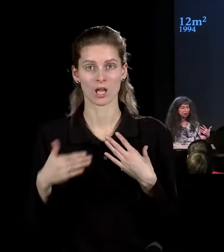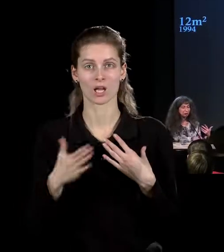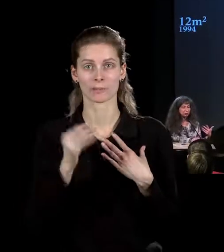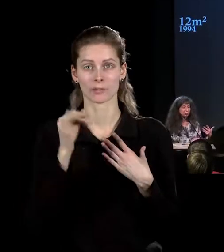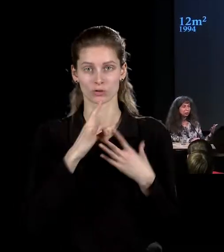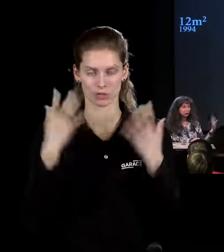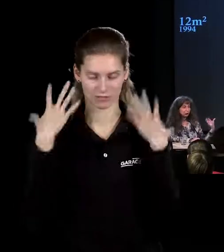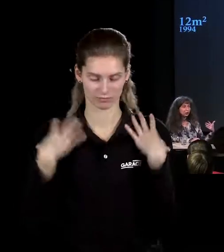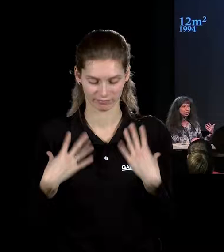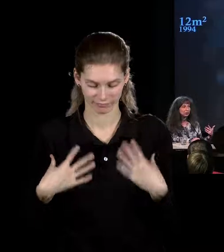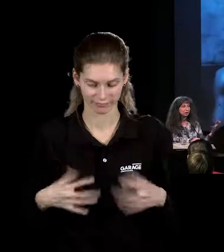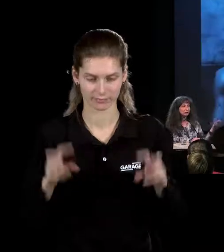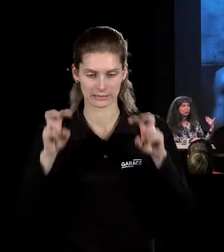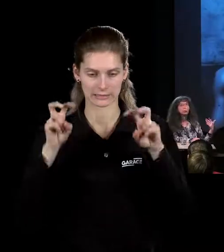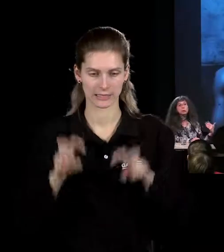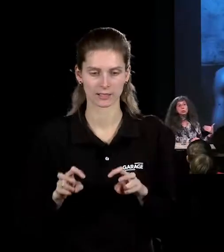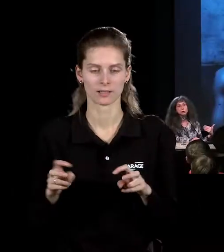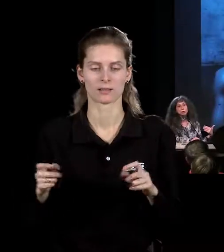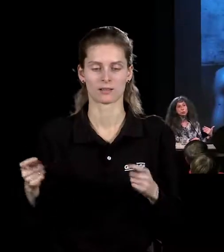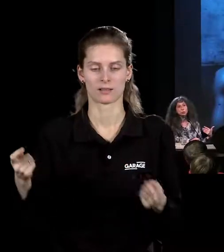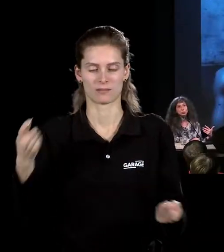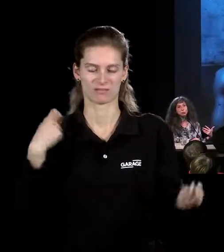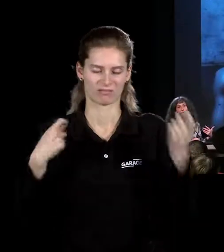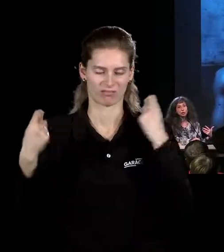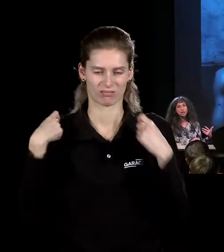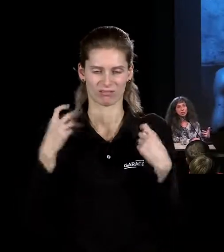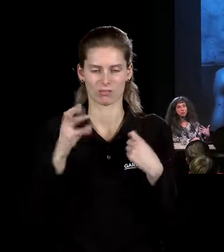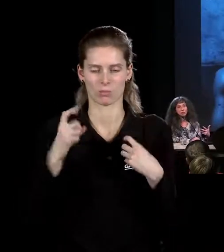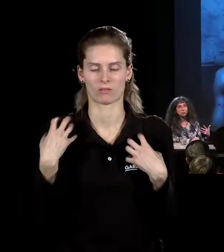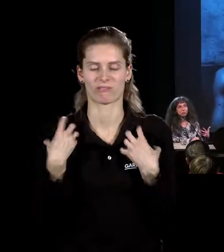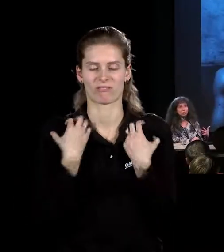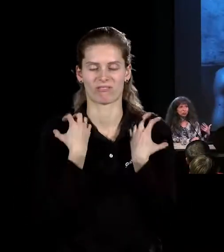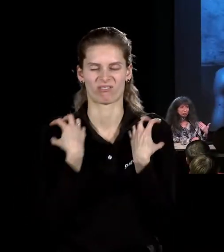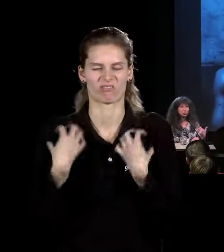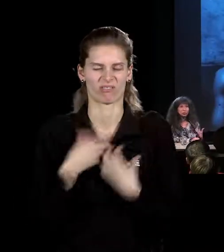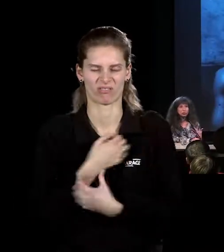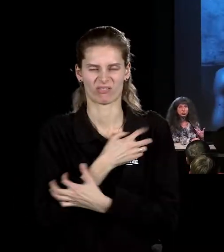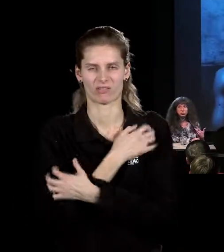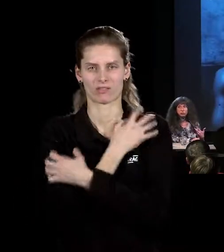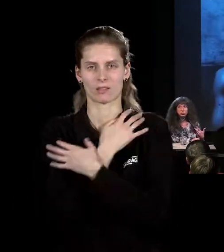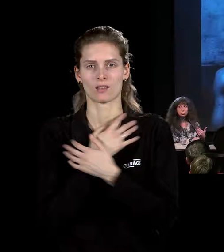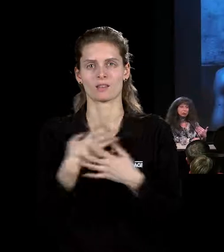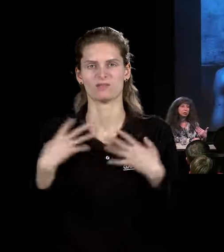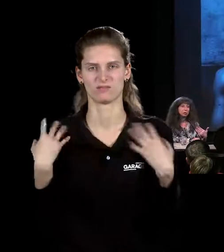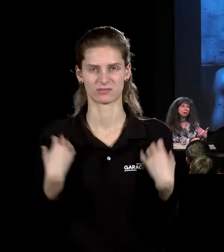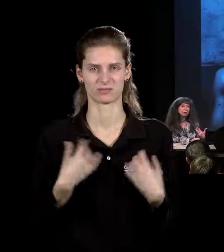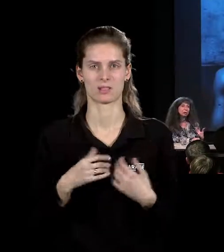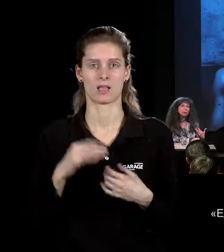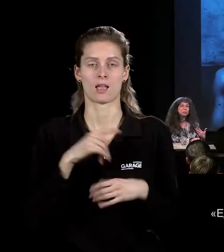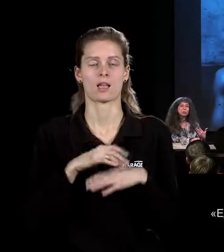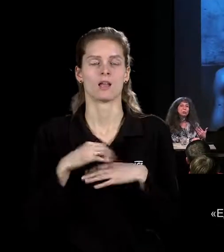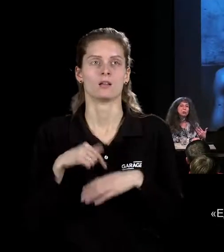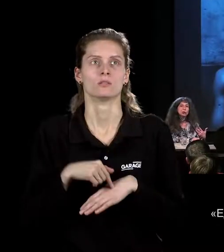терпит, как по нему, на него слетаются и по нему ползают эти самые мухи. И в этот момент испытывает, как он